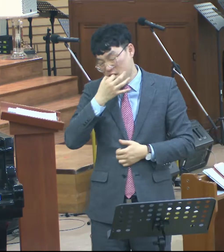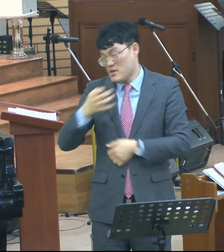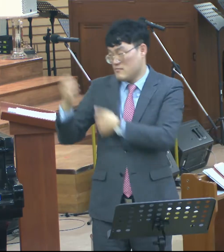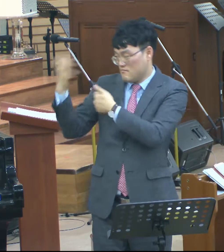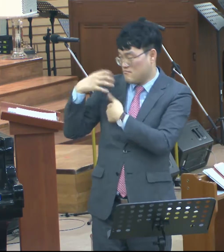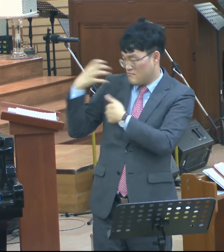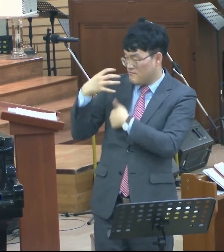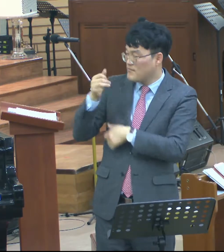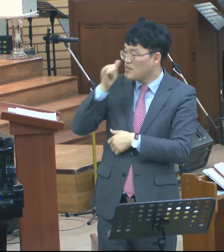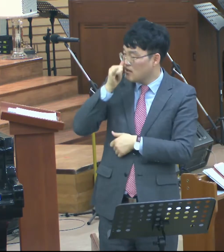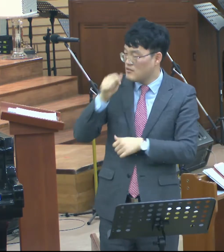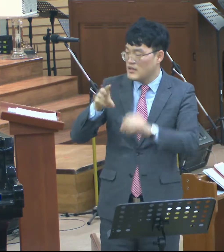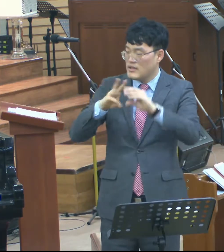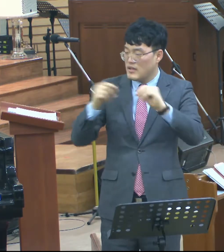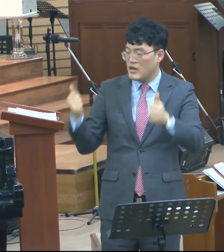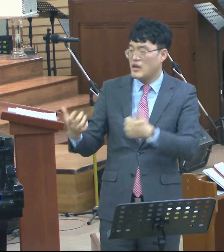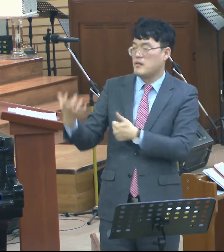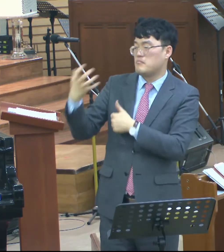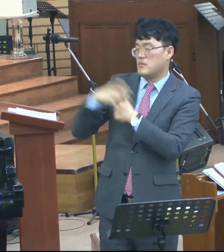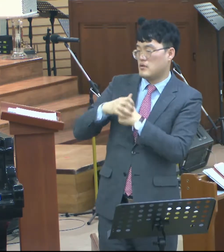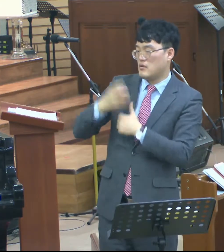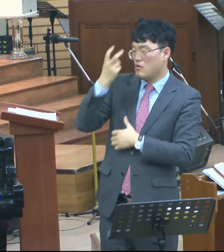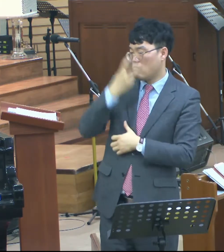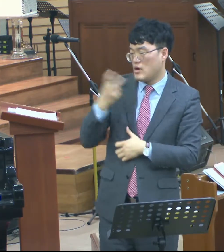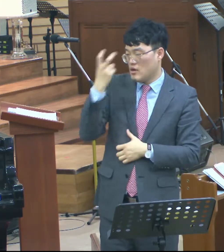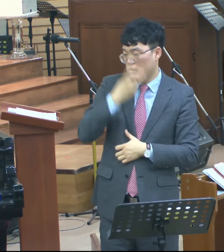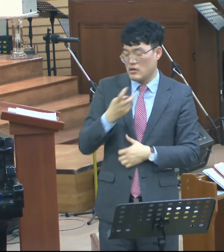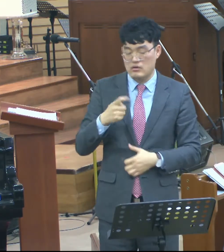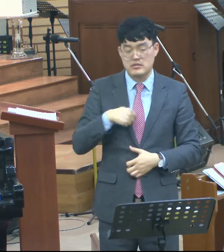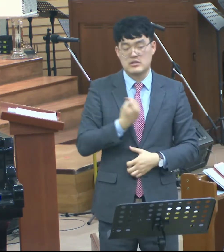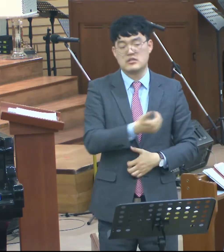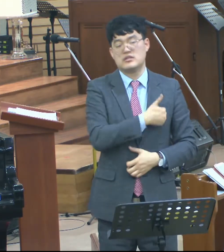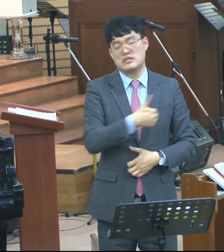관리하는 것으로 자족해야 한다고 훈계하실 것이다.